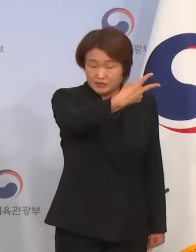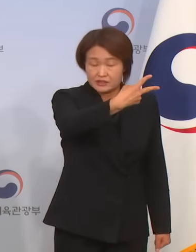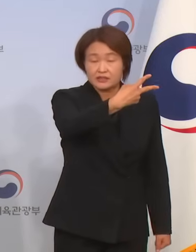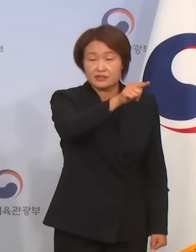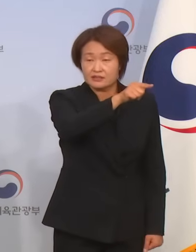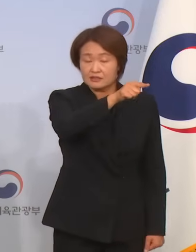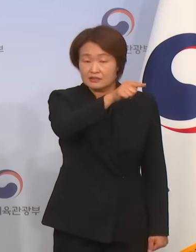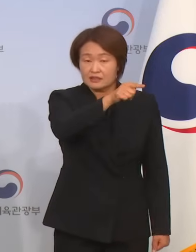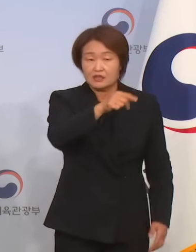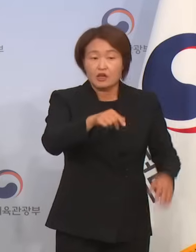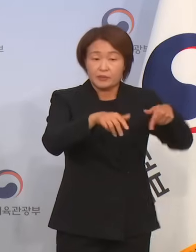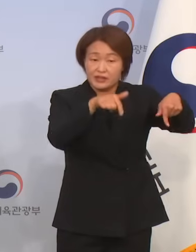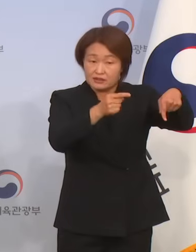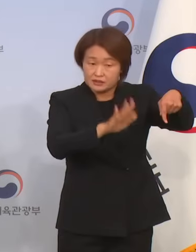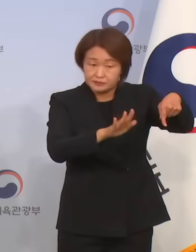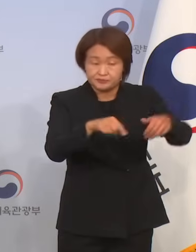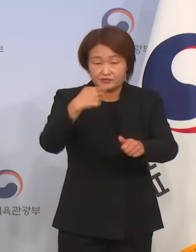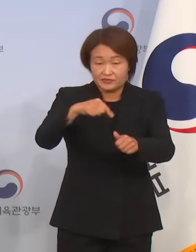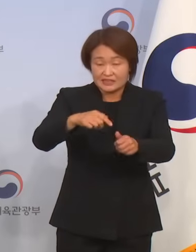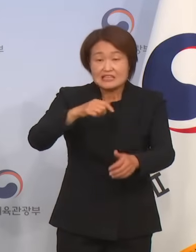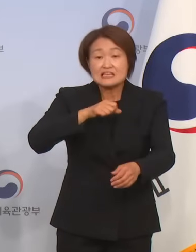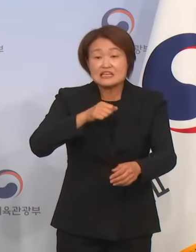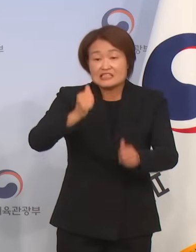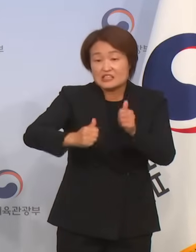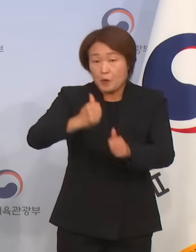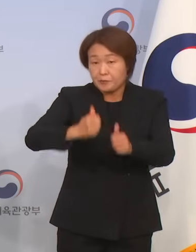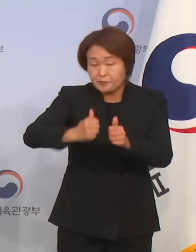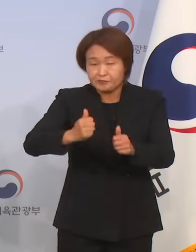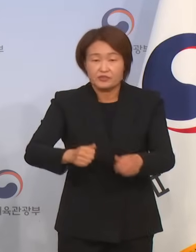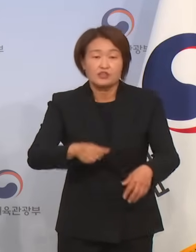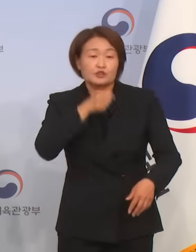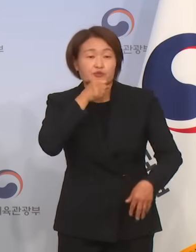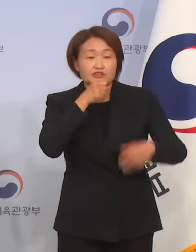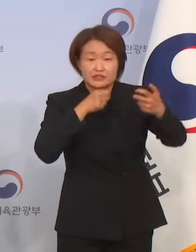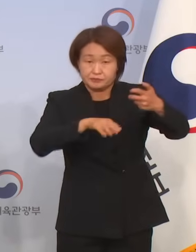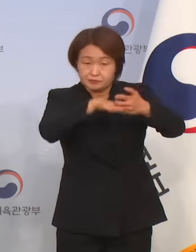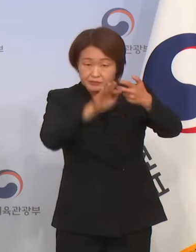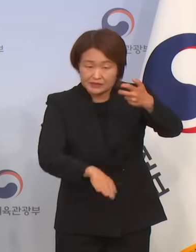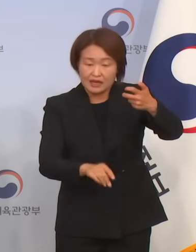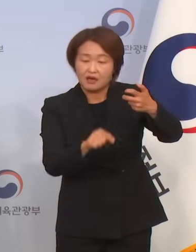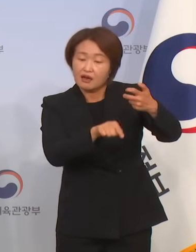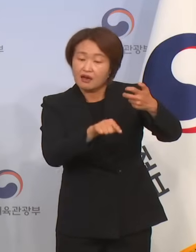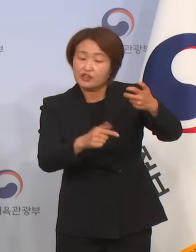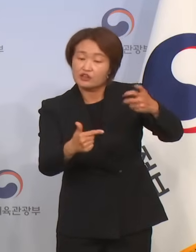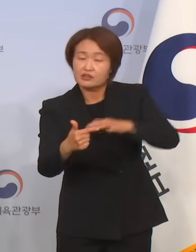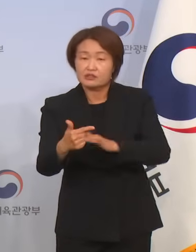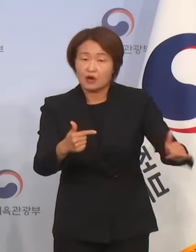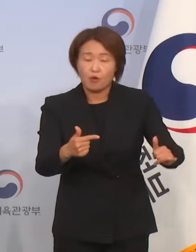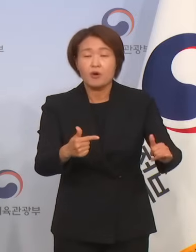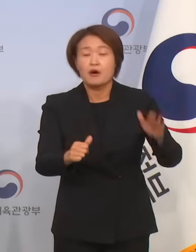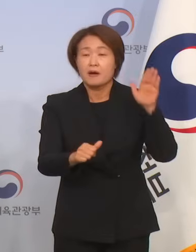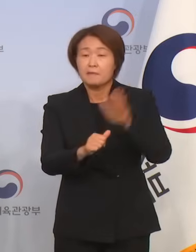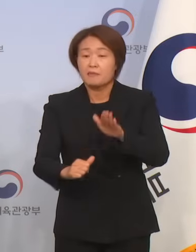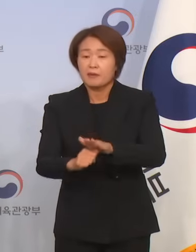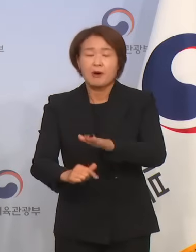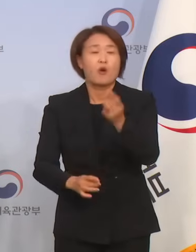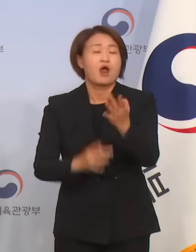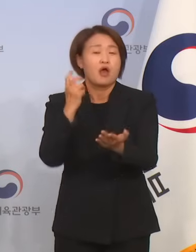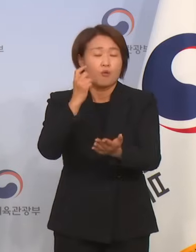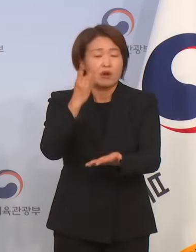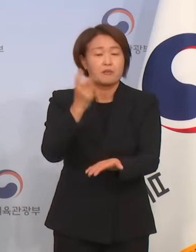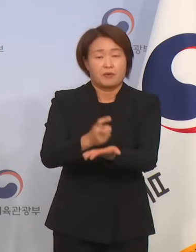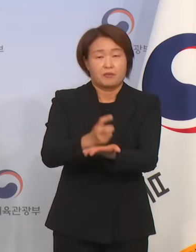2022년에는 B급 강습회 실기시험에서 70점 미만인 6명을 불합격 처리해야